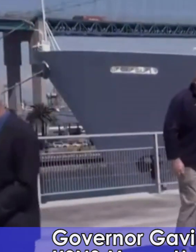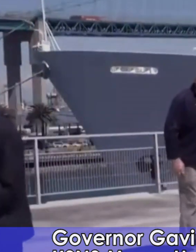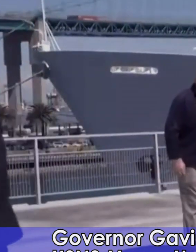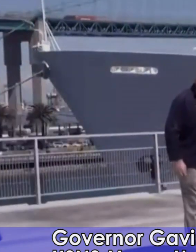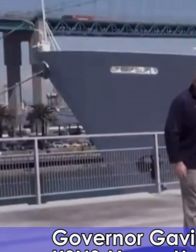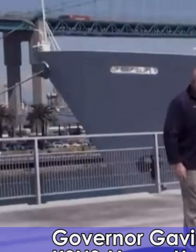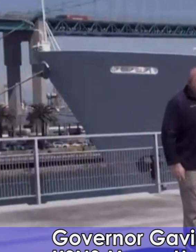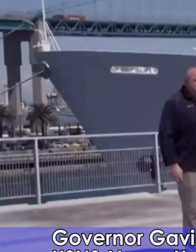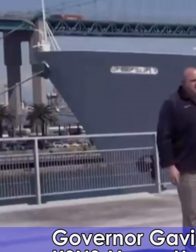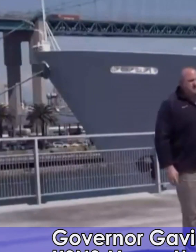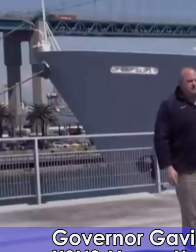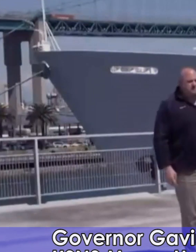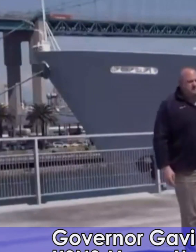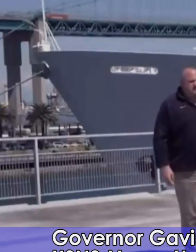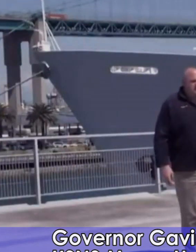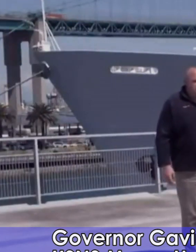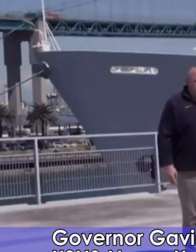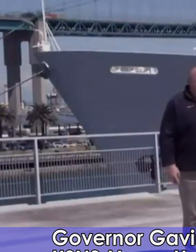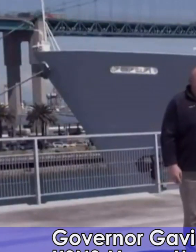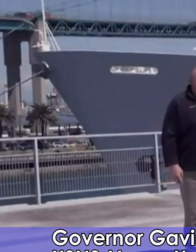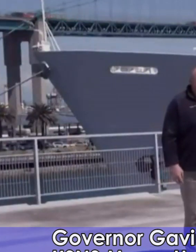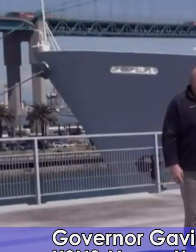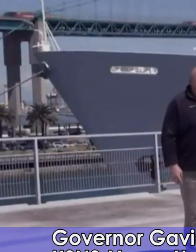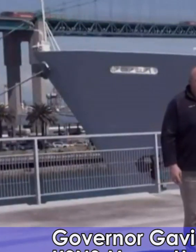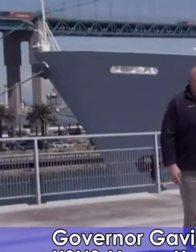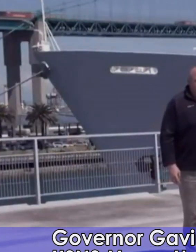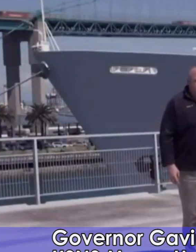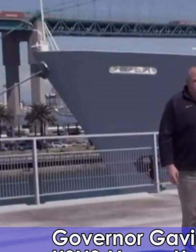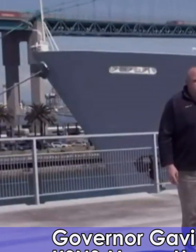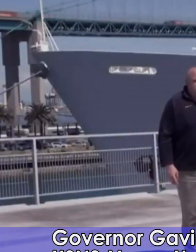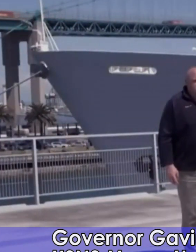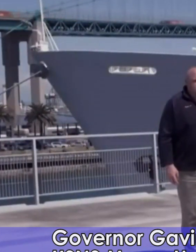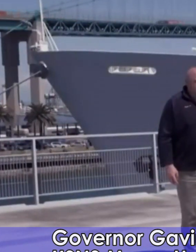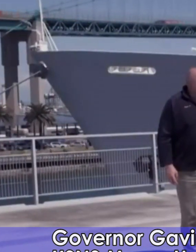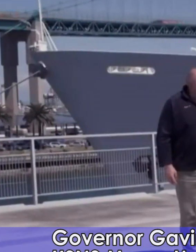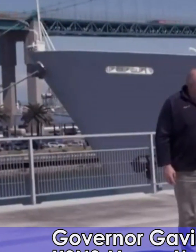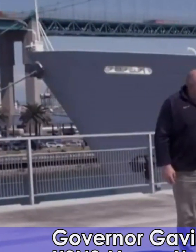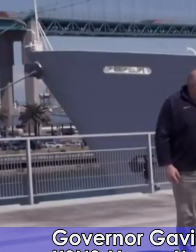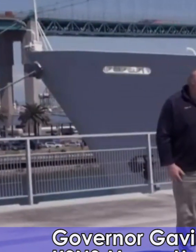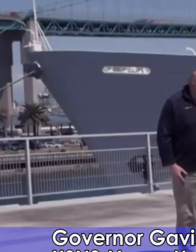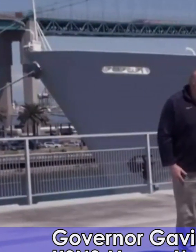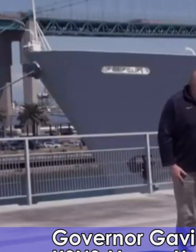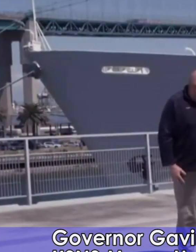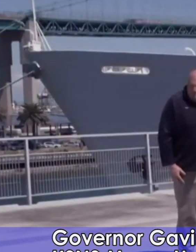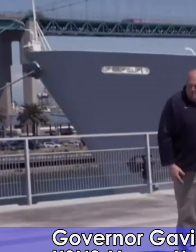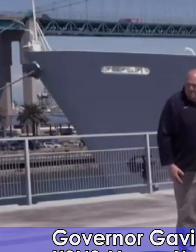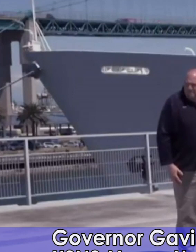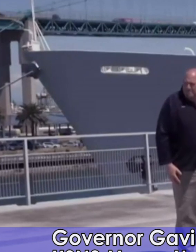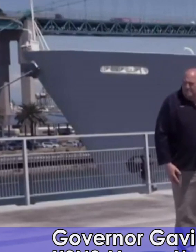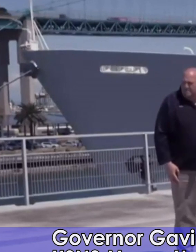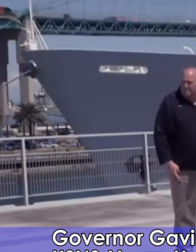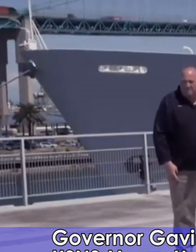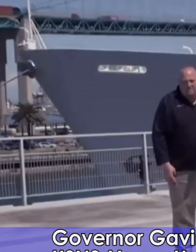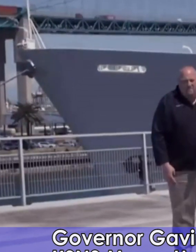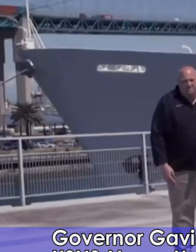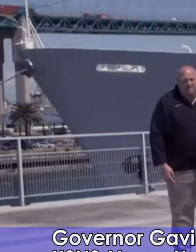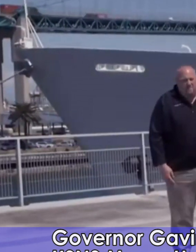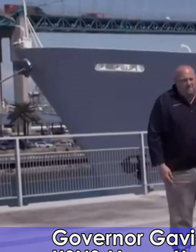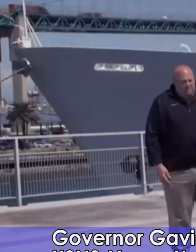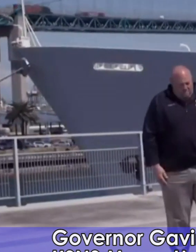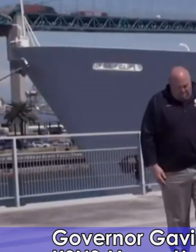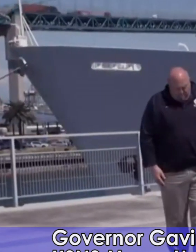Brevemente también en español yo quiero decir unas palabras con nuestro gobernador aquí. Y gracias, gobernador, por su